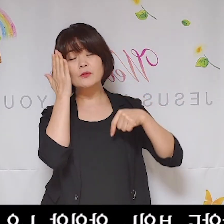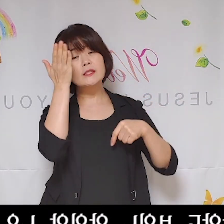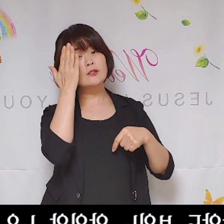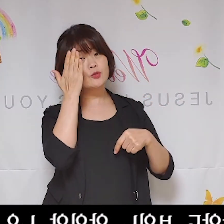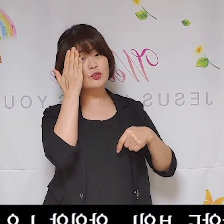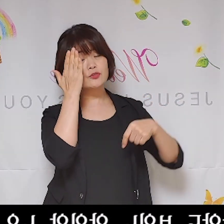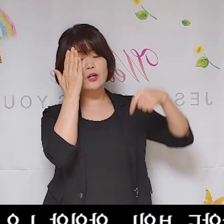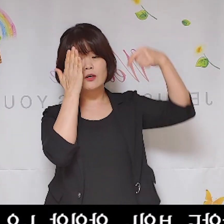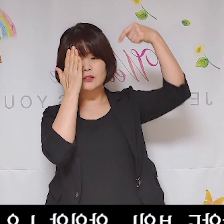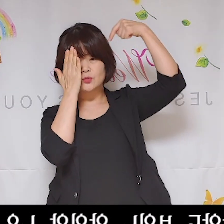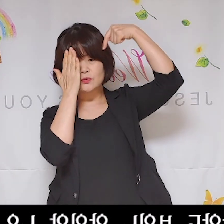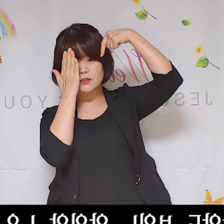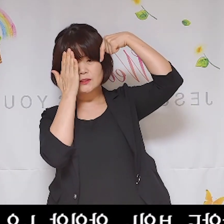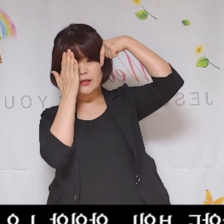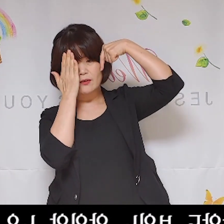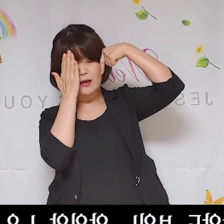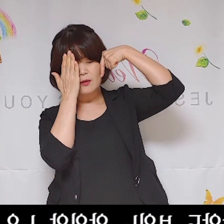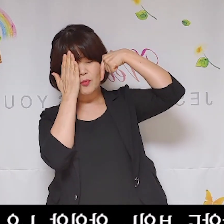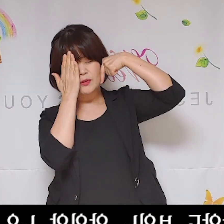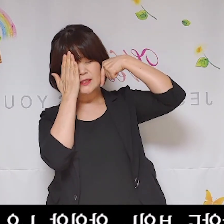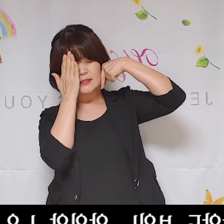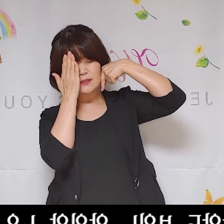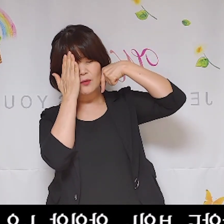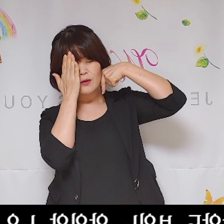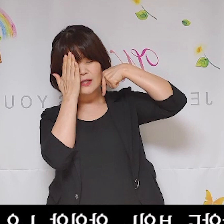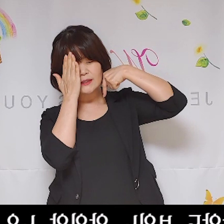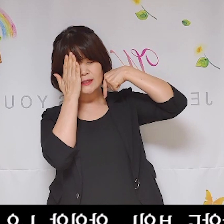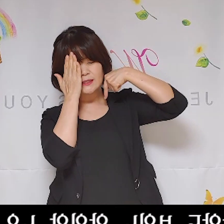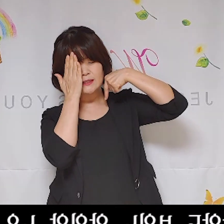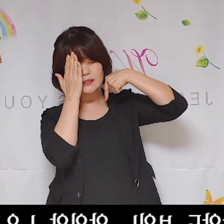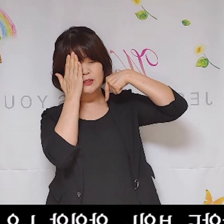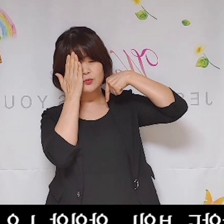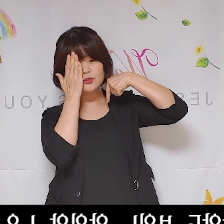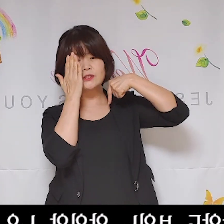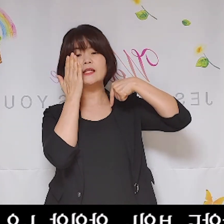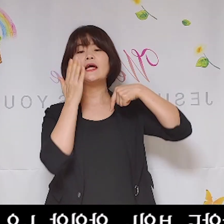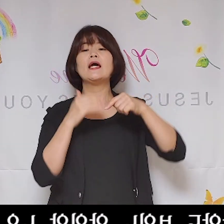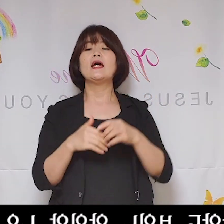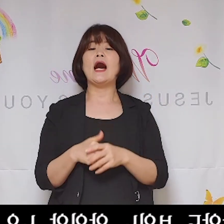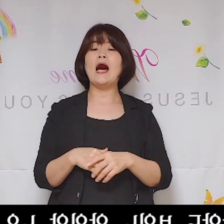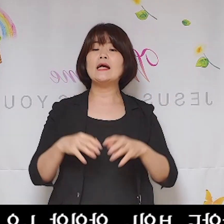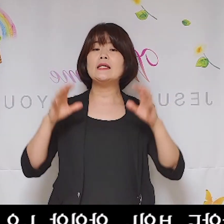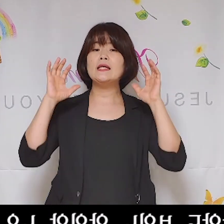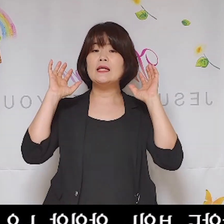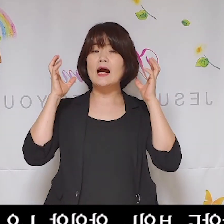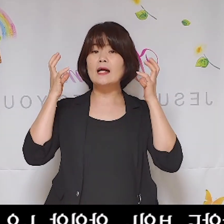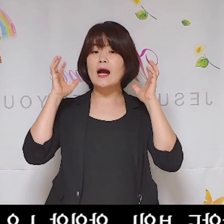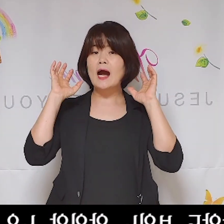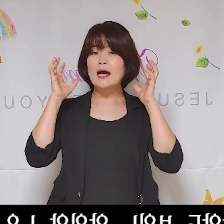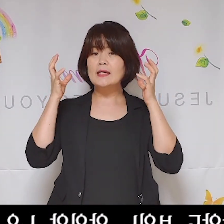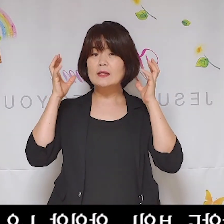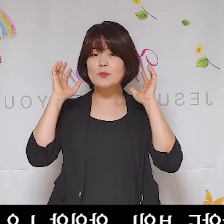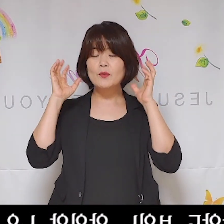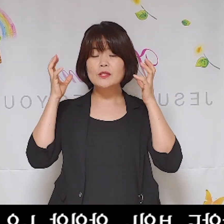표시해 주시고요. 이쪽은 내려가요. 보이는 떠올라지는 그리운 아까 아이